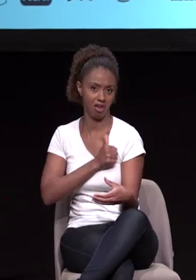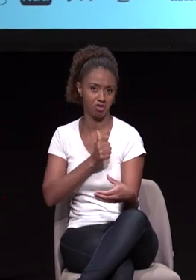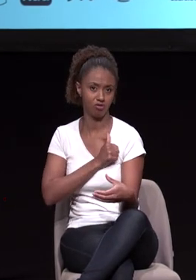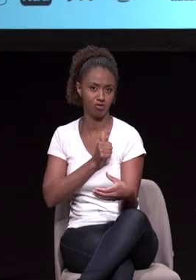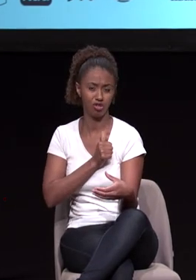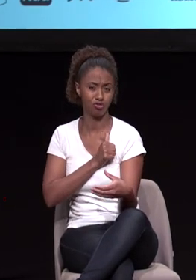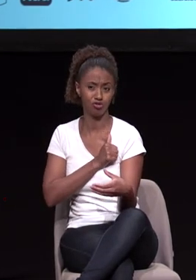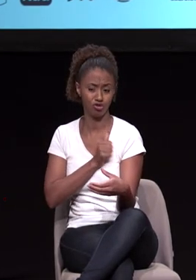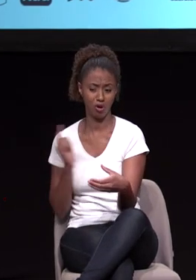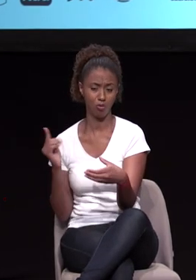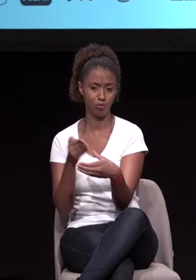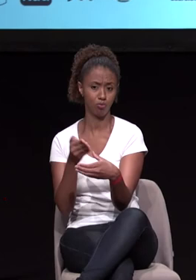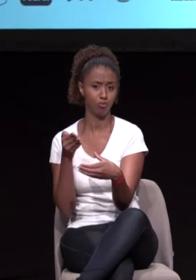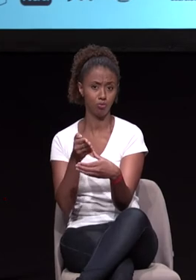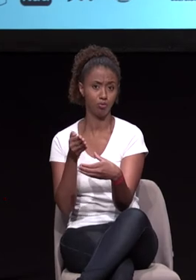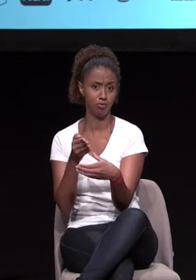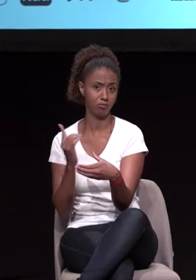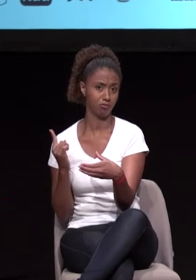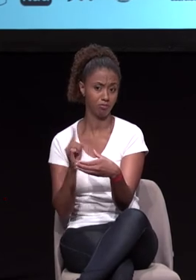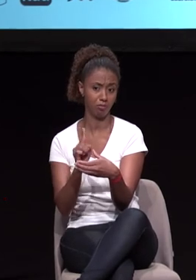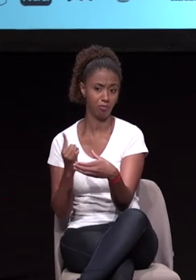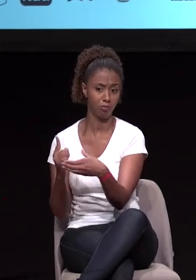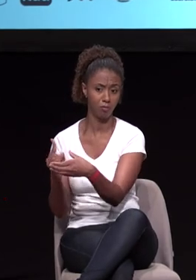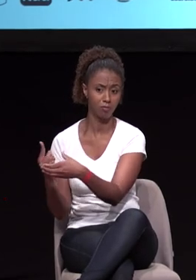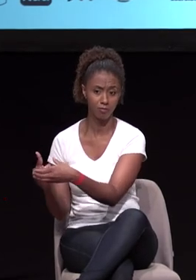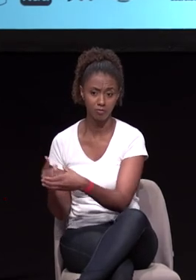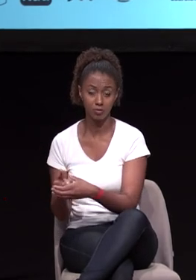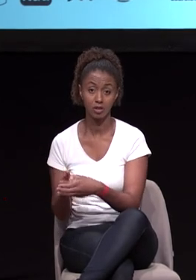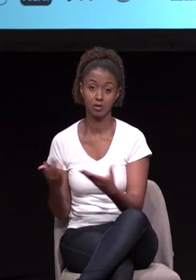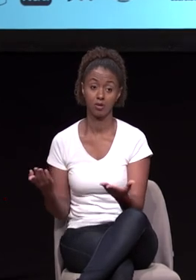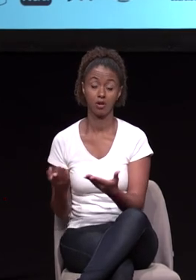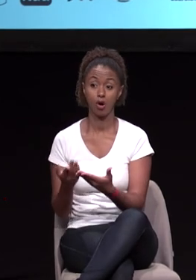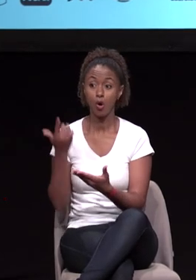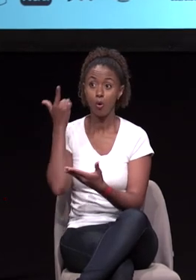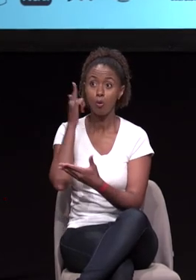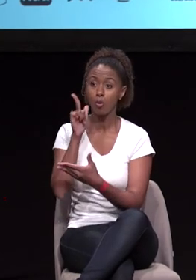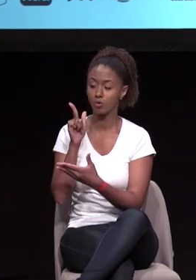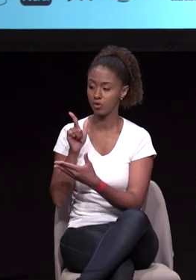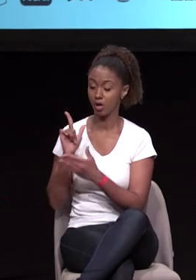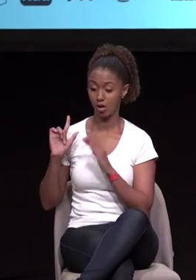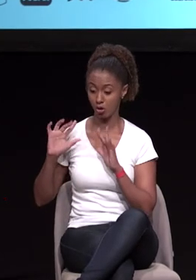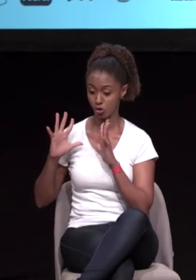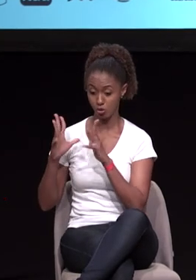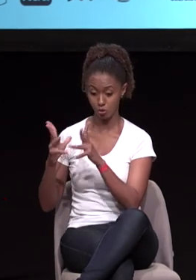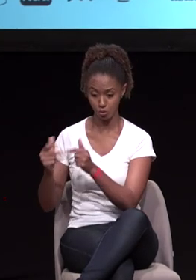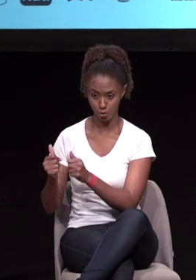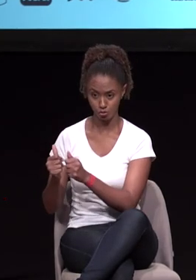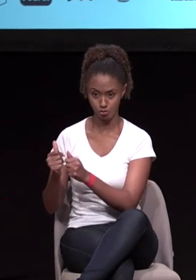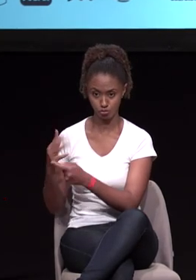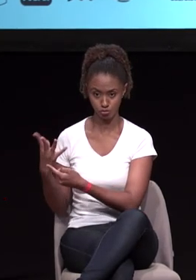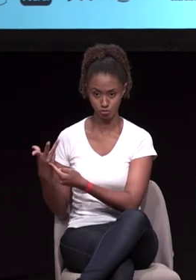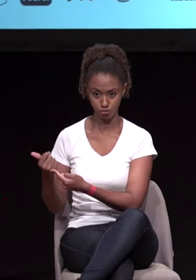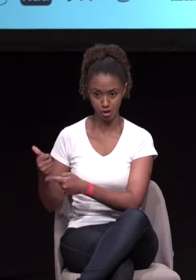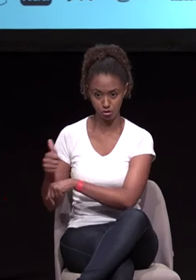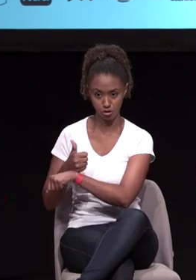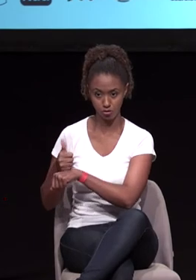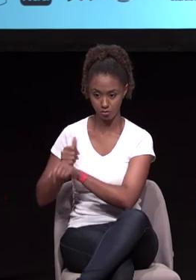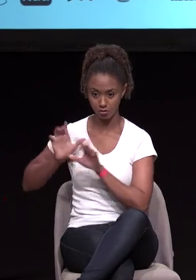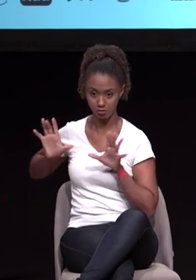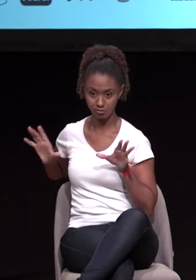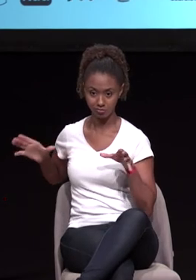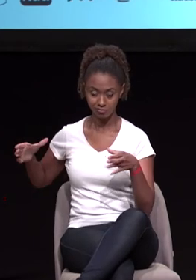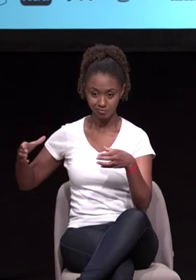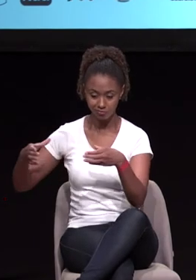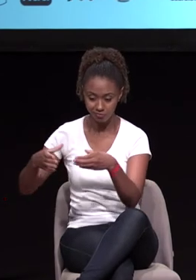pouco entretanto essa idéia de agrupá los numa unidade devocional é um